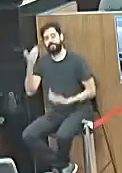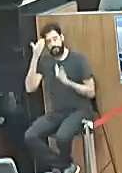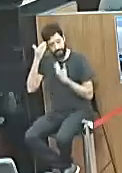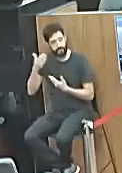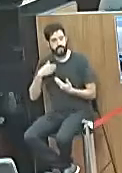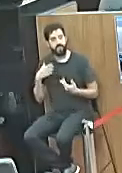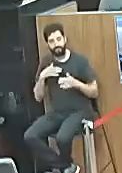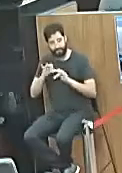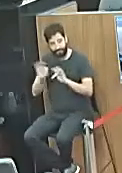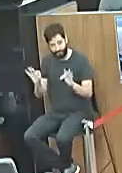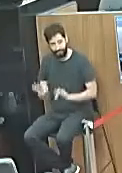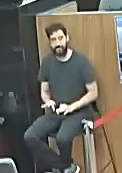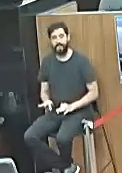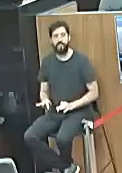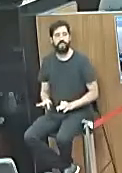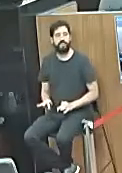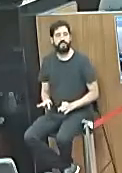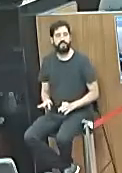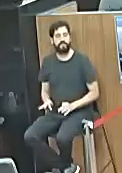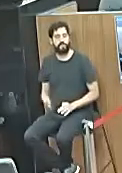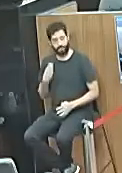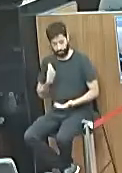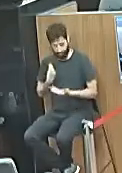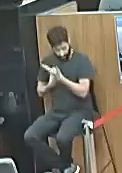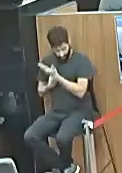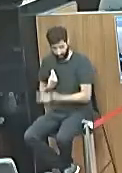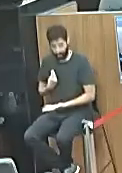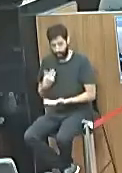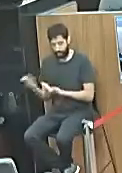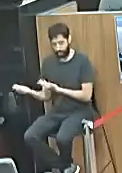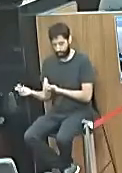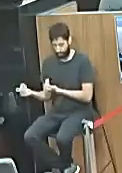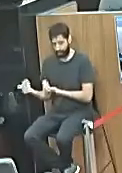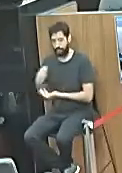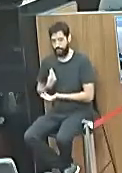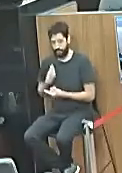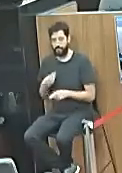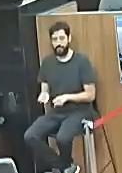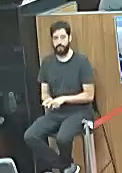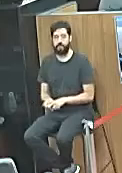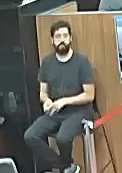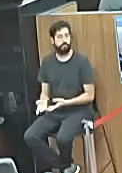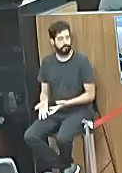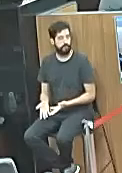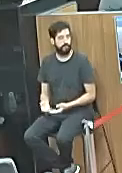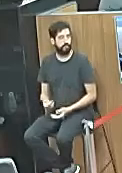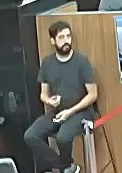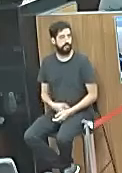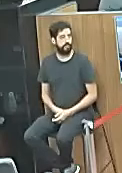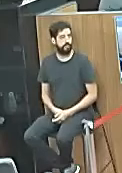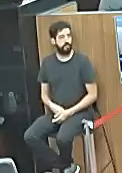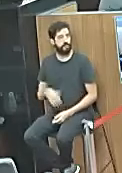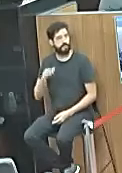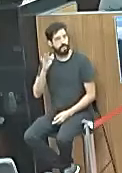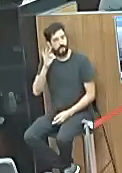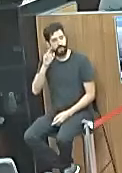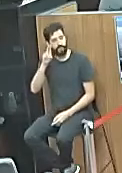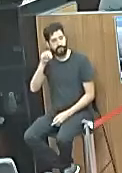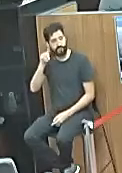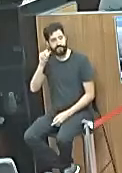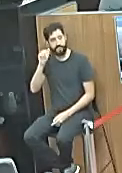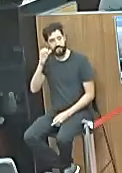gente fica muito feliz viu sua participação com a juventude e participando tá e que a fundação também